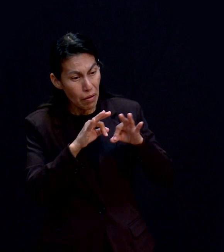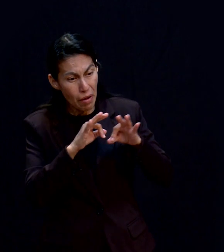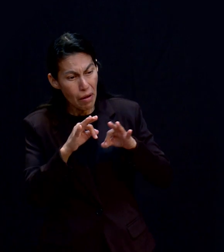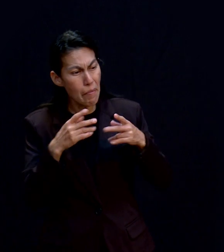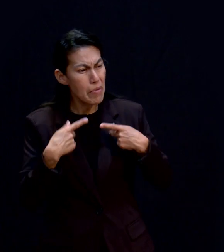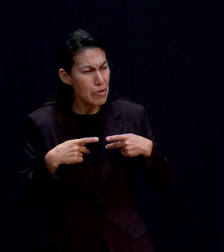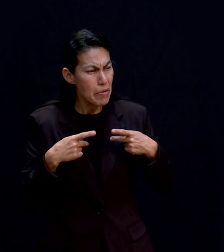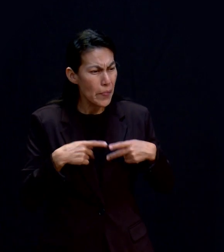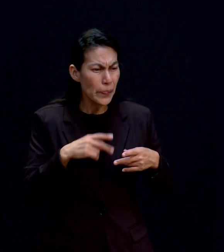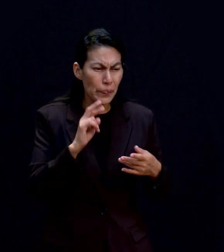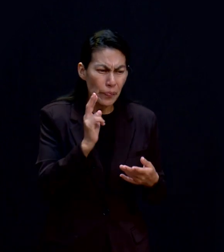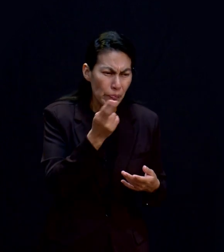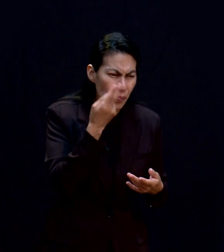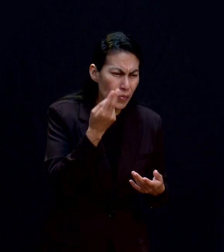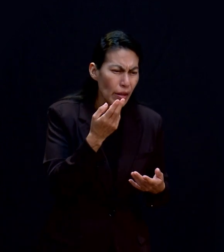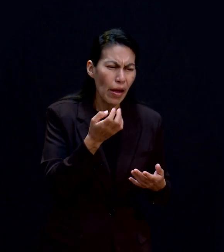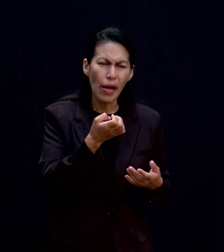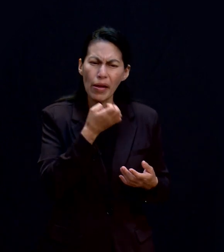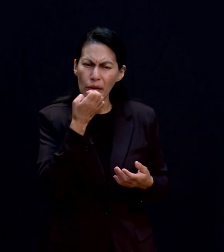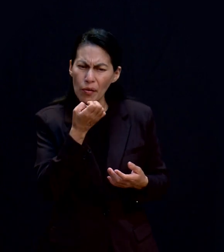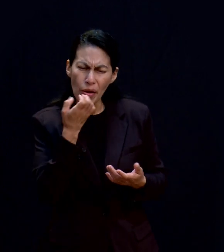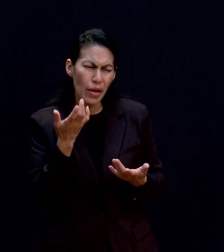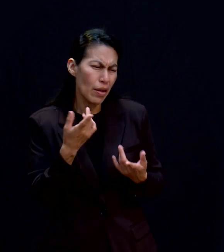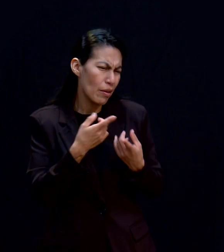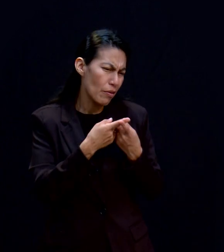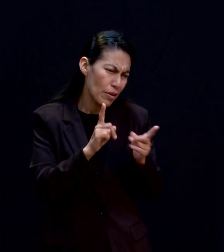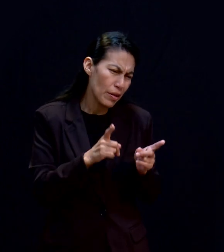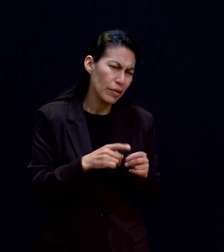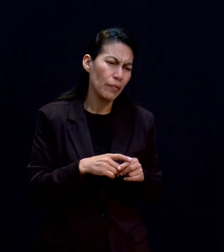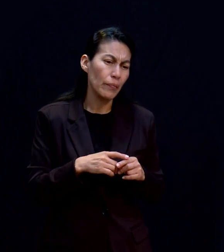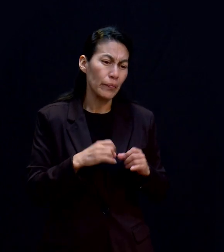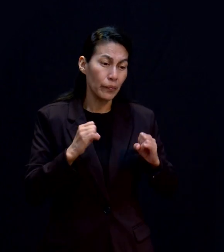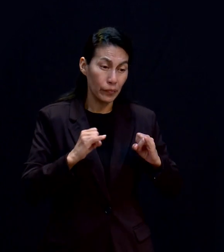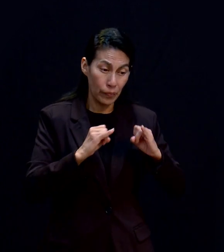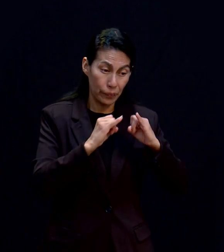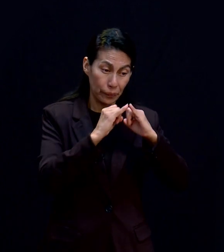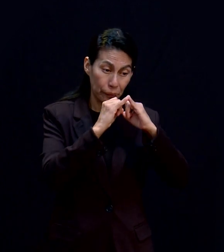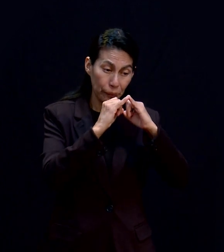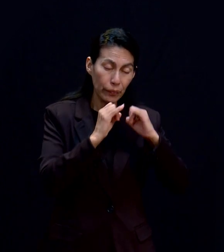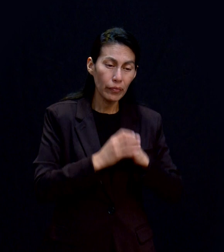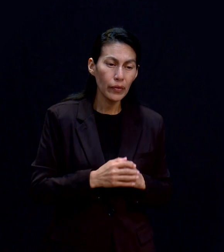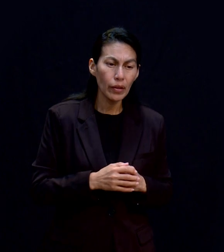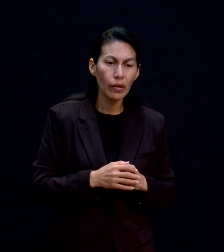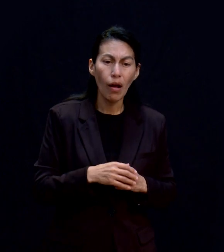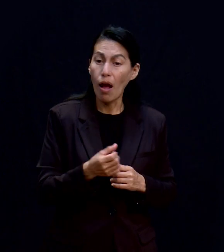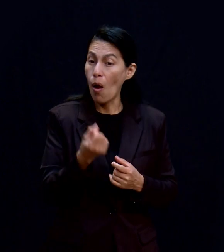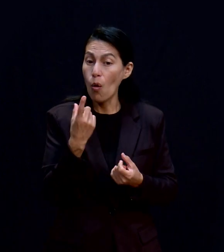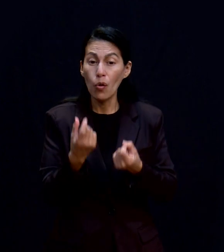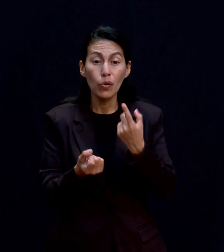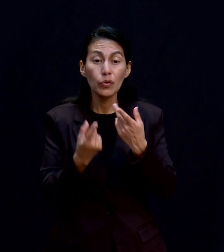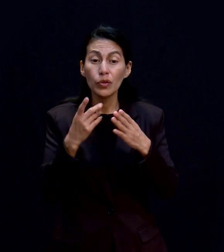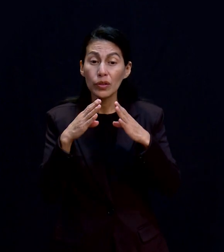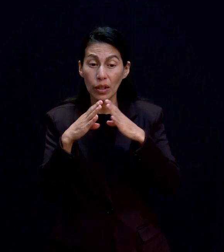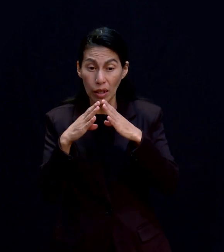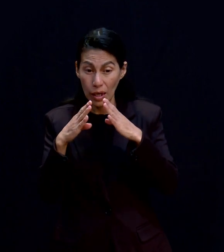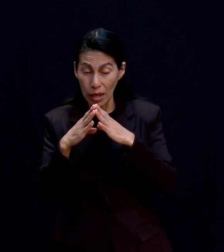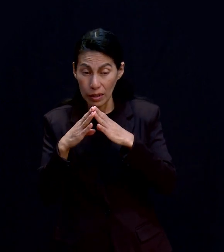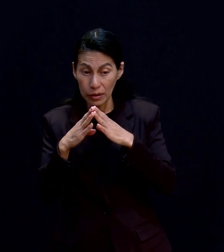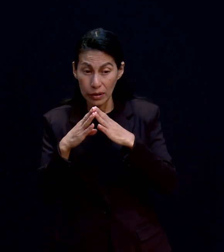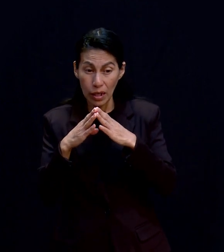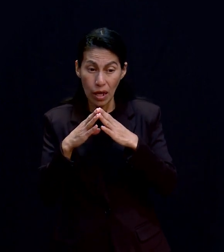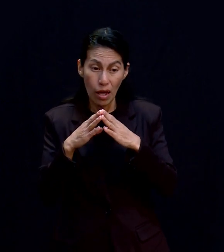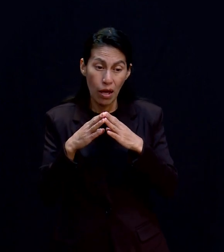institución con tantos años de experiencia otros ya les están dando su caso porque ya tienen ciertos puntos